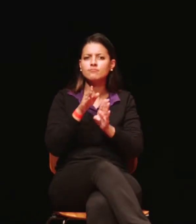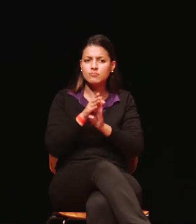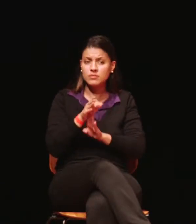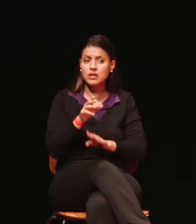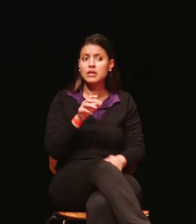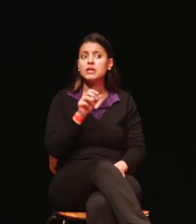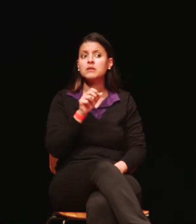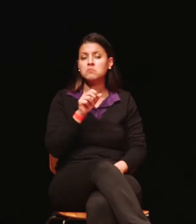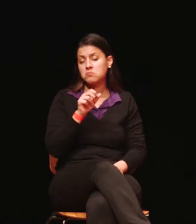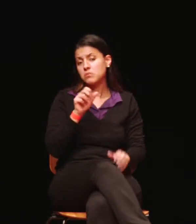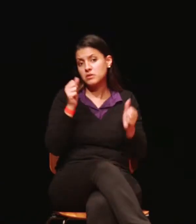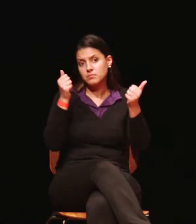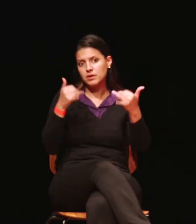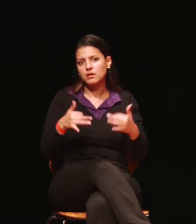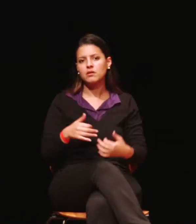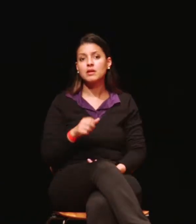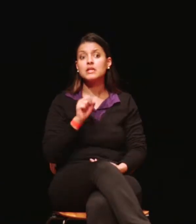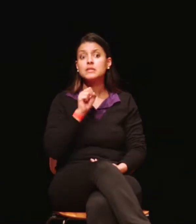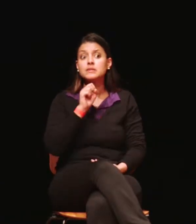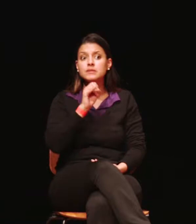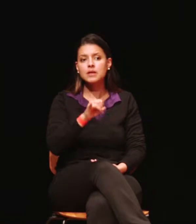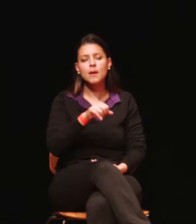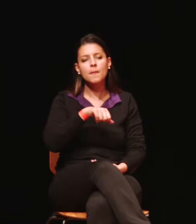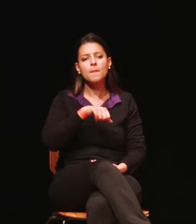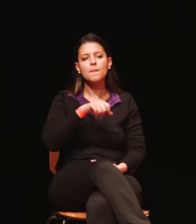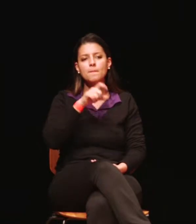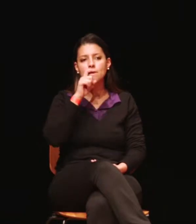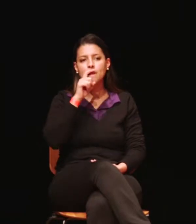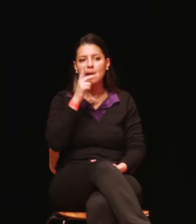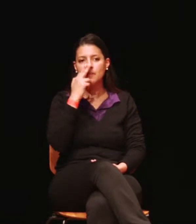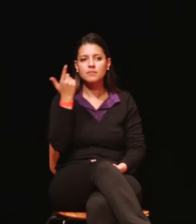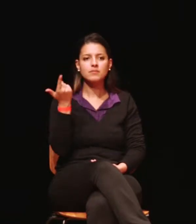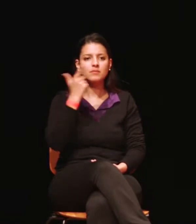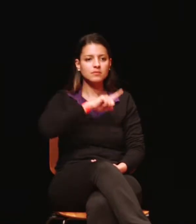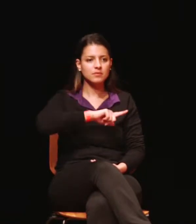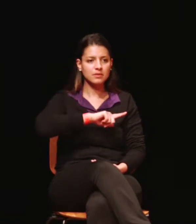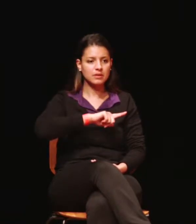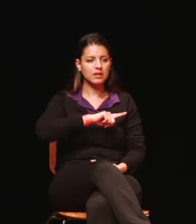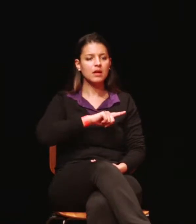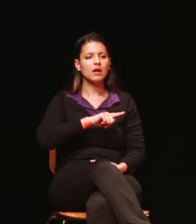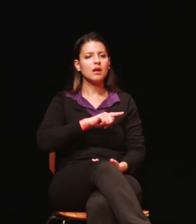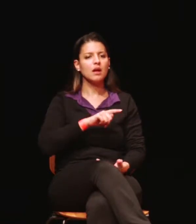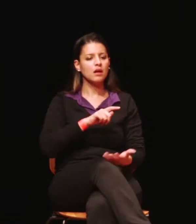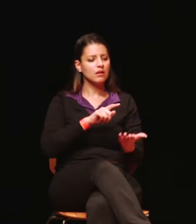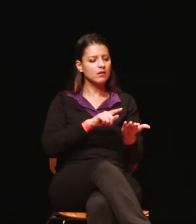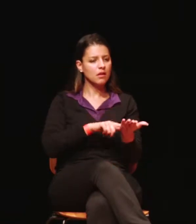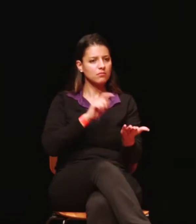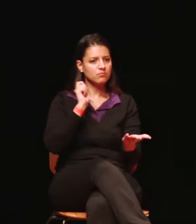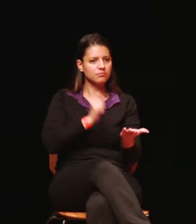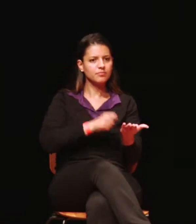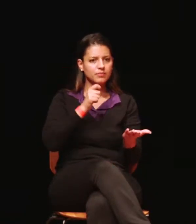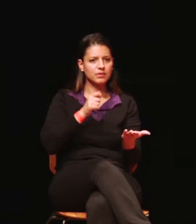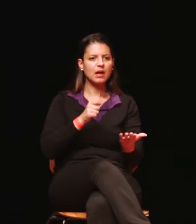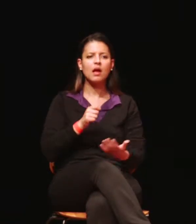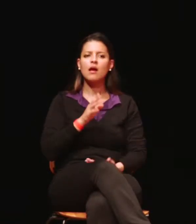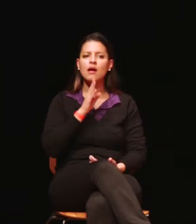pai de família com o escorpião quando sobeja a palmatória. O escorpião era um tipo de chicote com bolas de